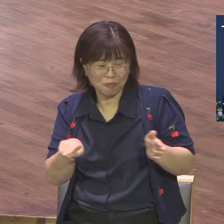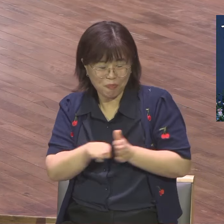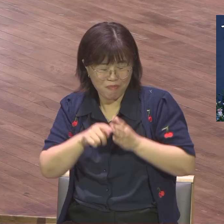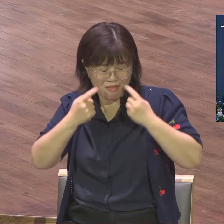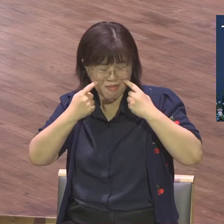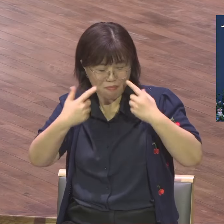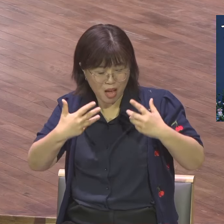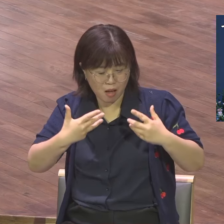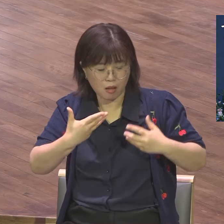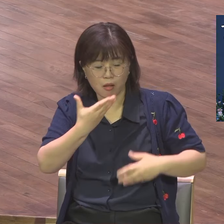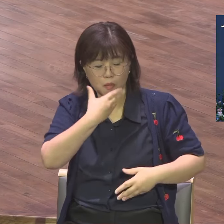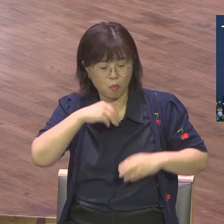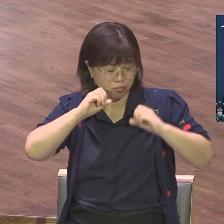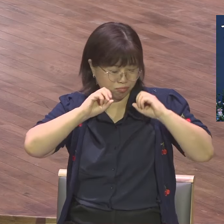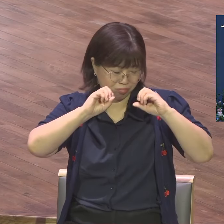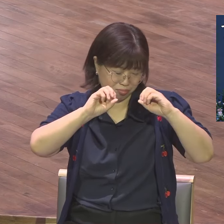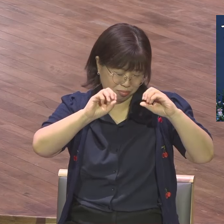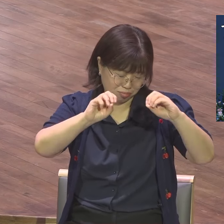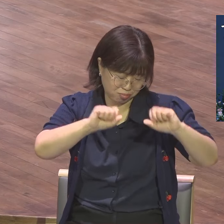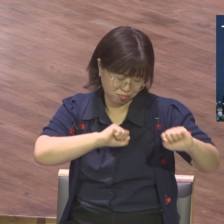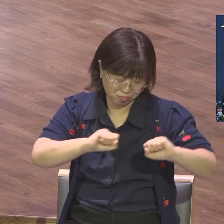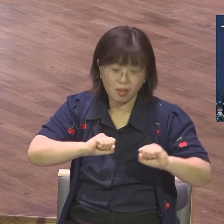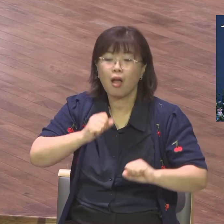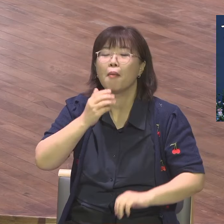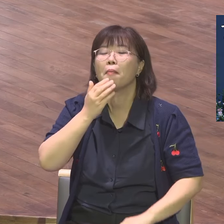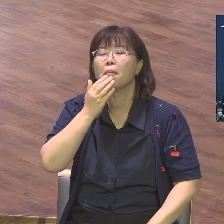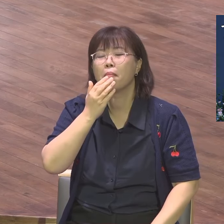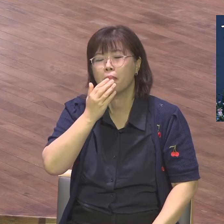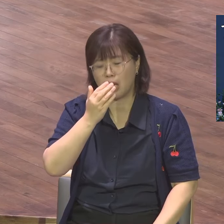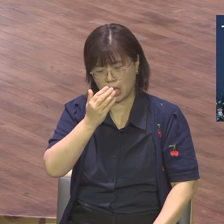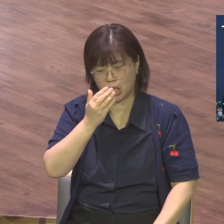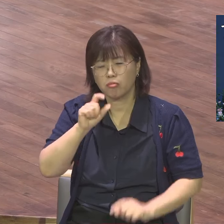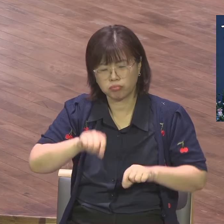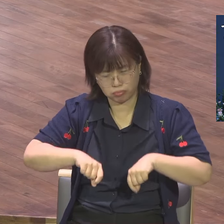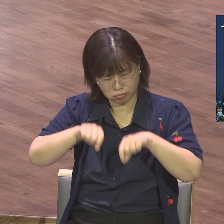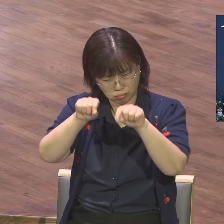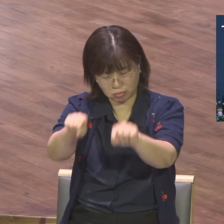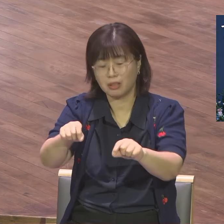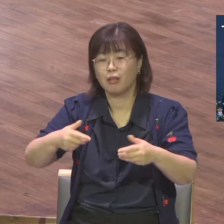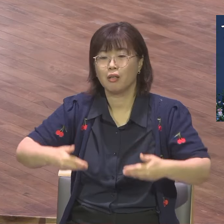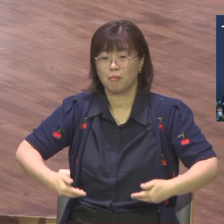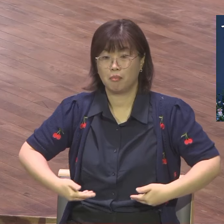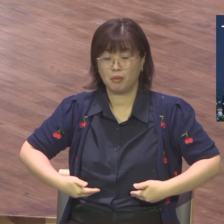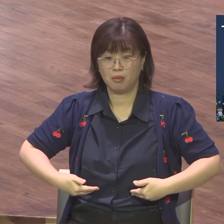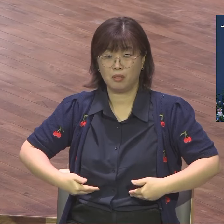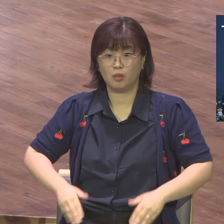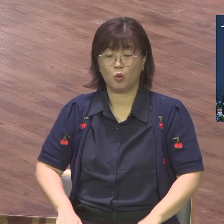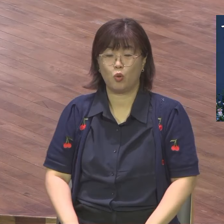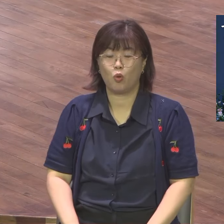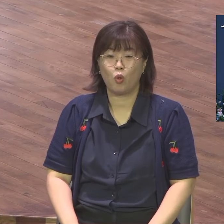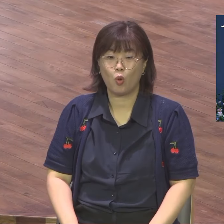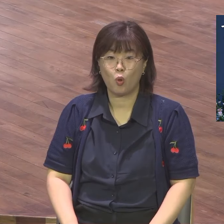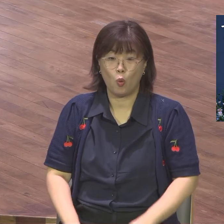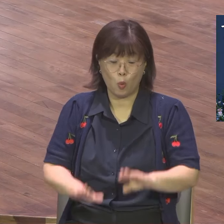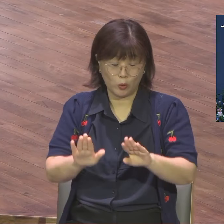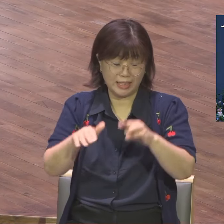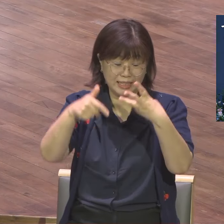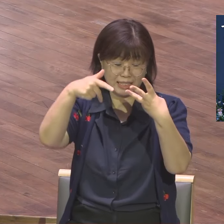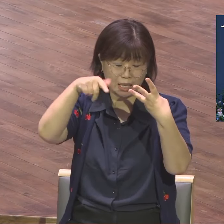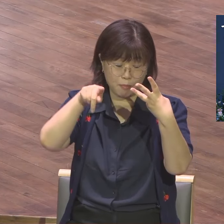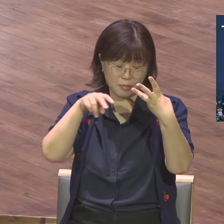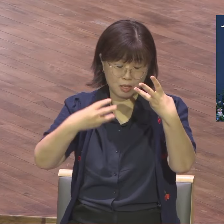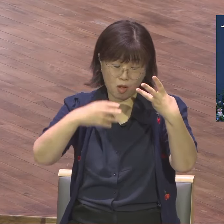현장, 신앙생활을 좀 실감나게 하시기 바랍니다. 오늘 본문 3절에 보면 특별히 솔로몬에